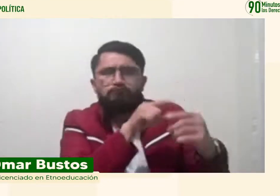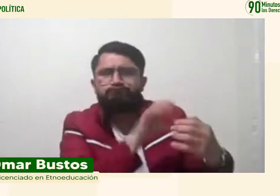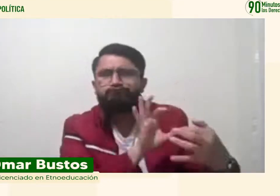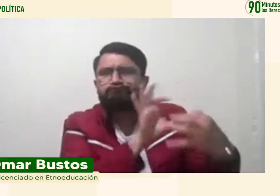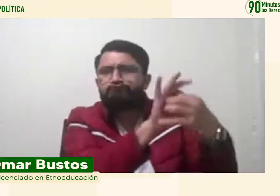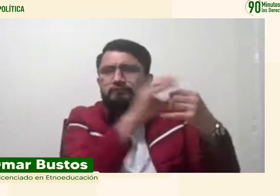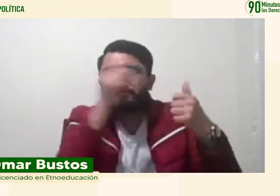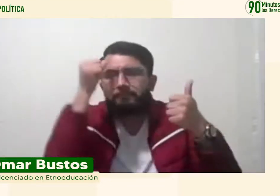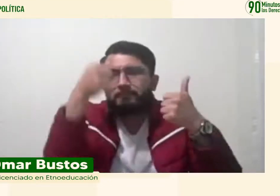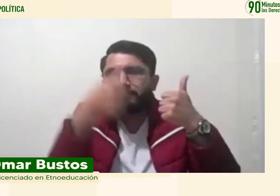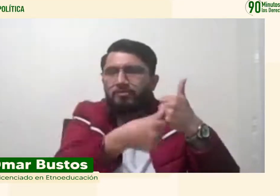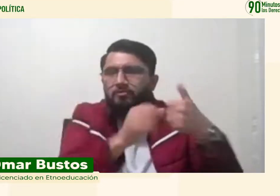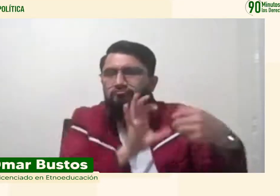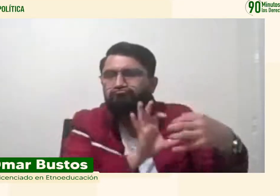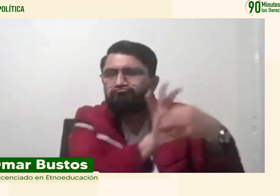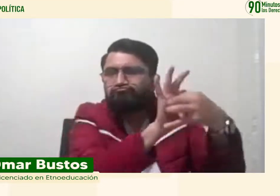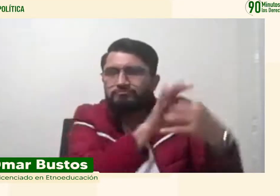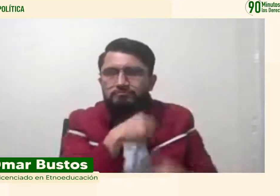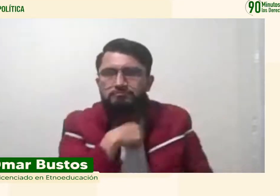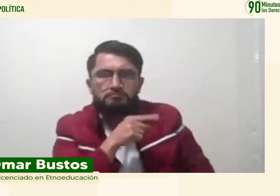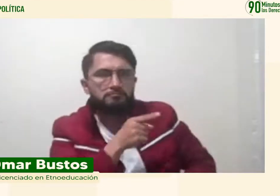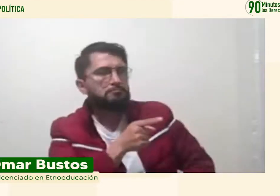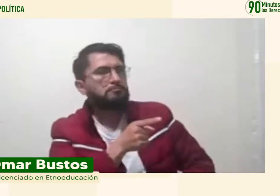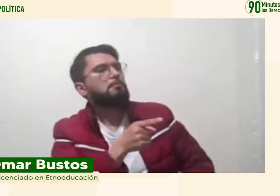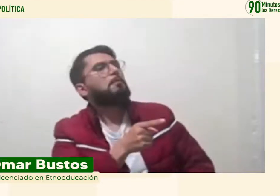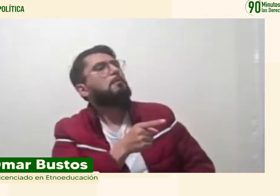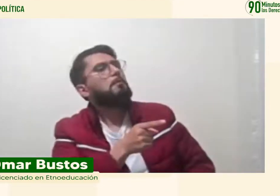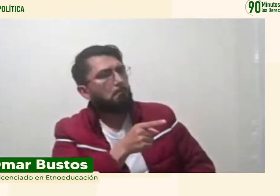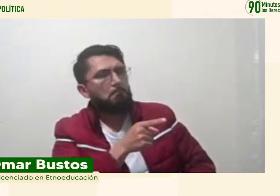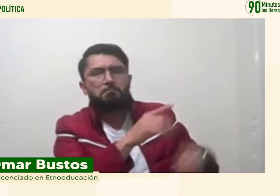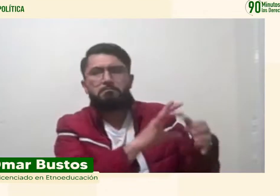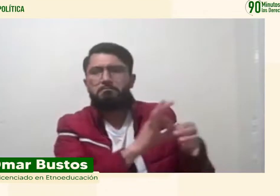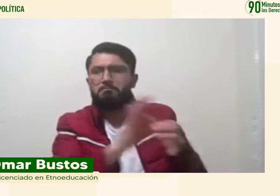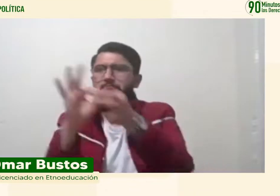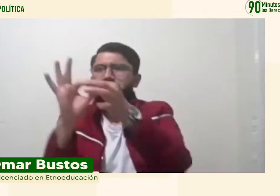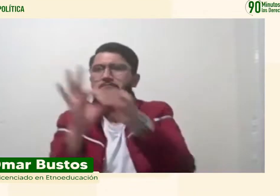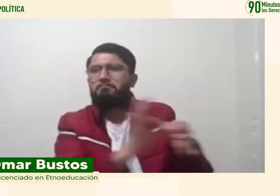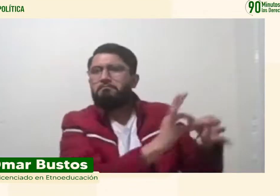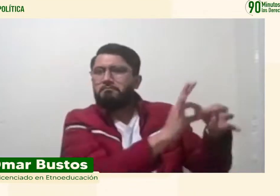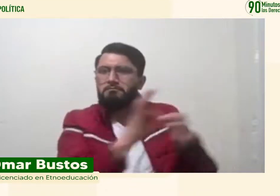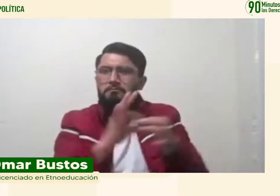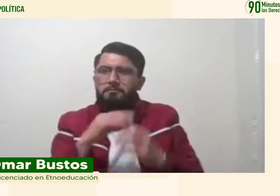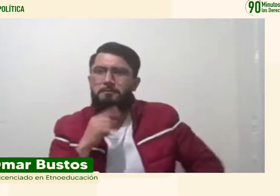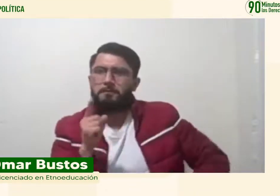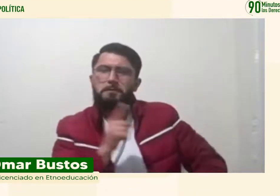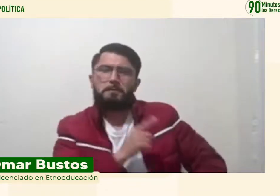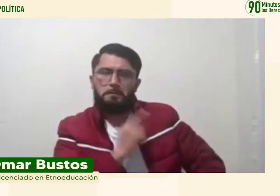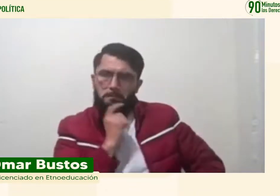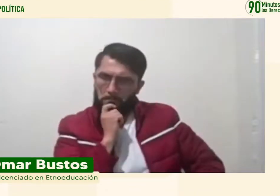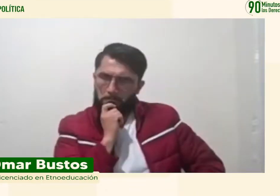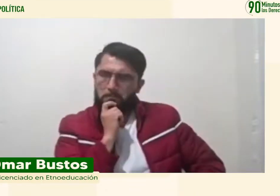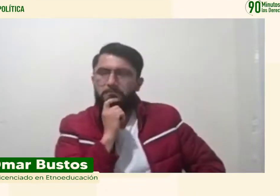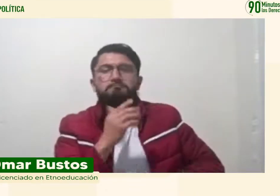participación de voto pues ellos están unidos al pacto histórico y estando es también crónica